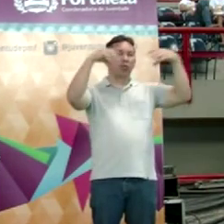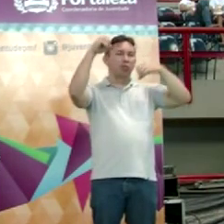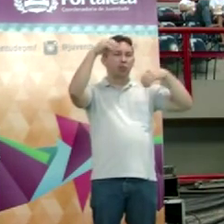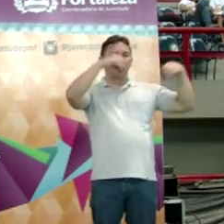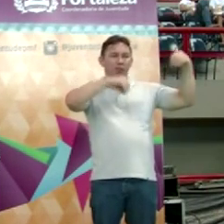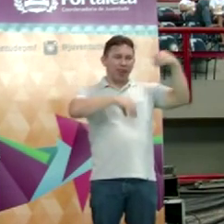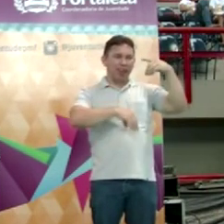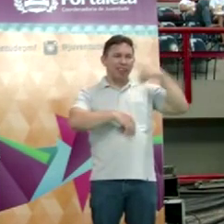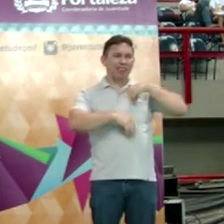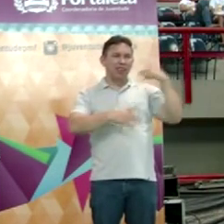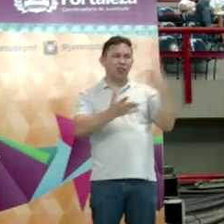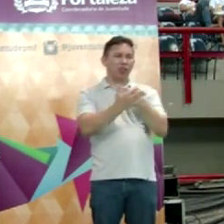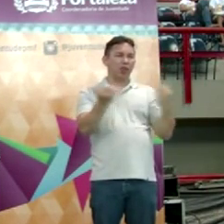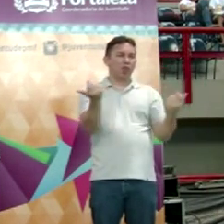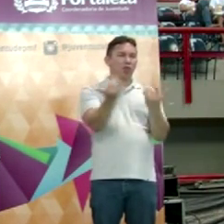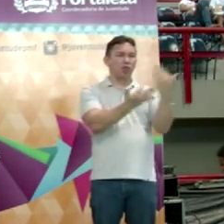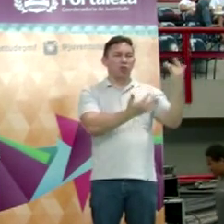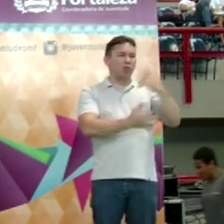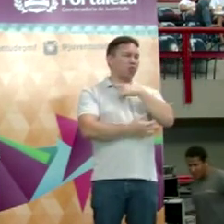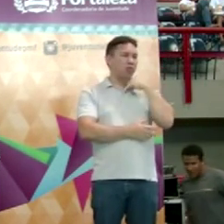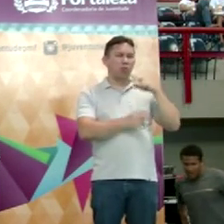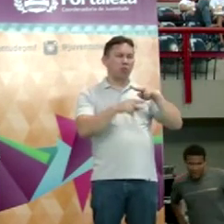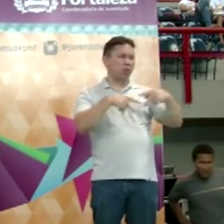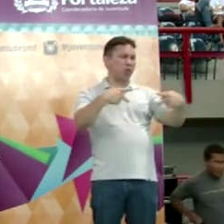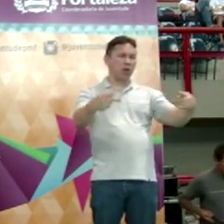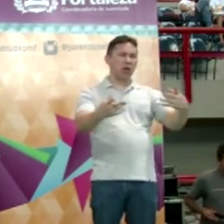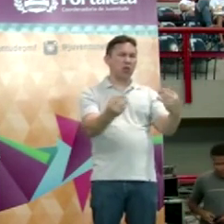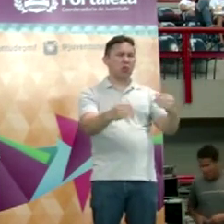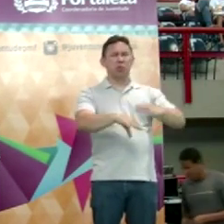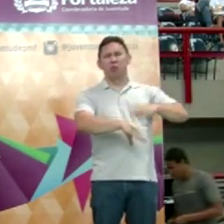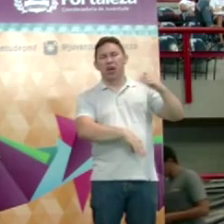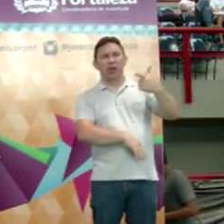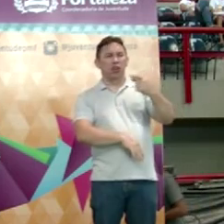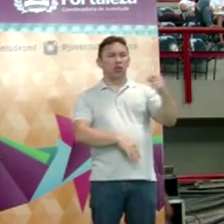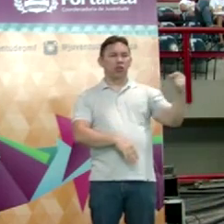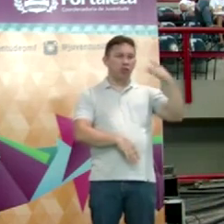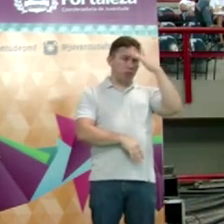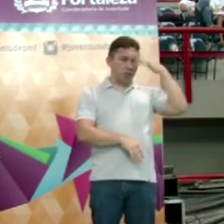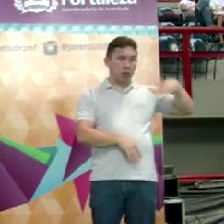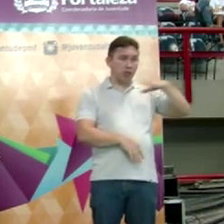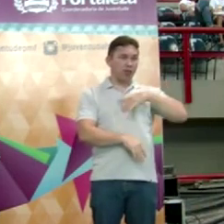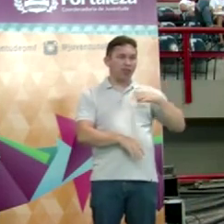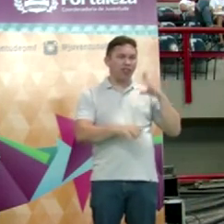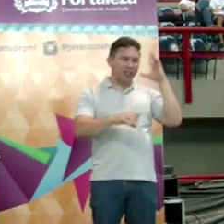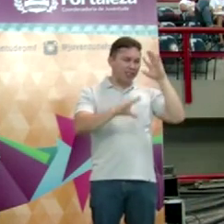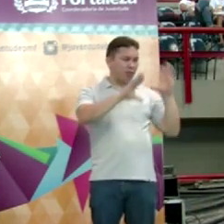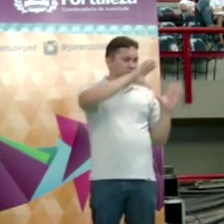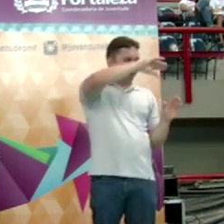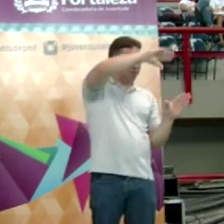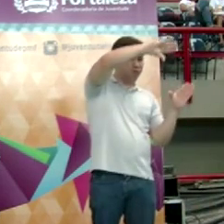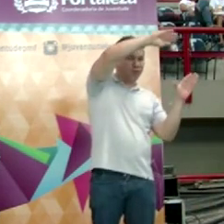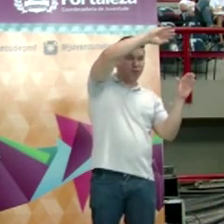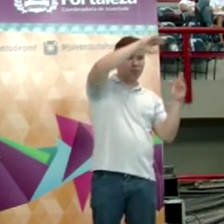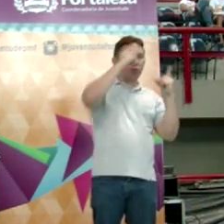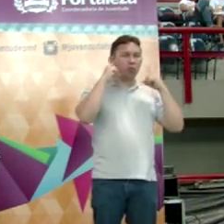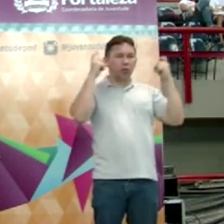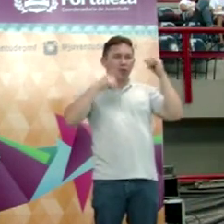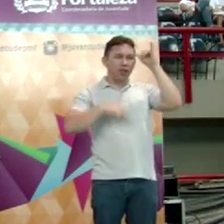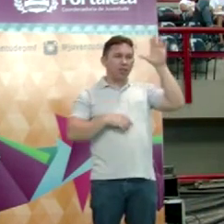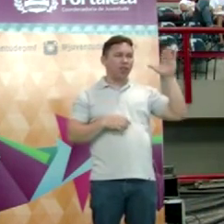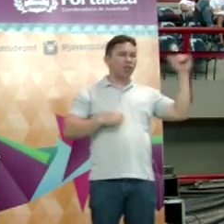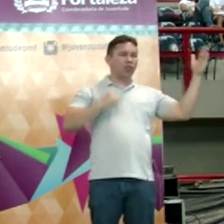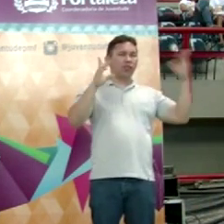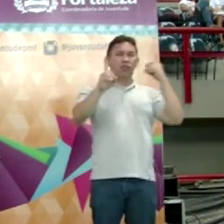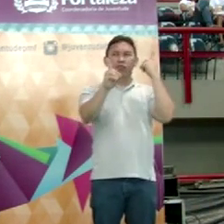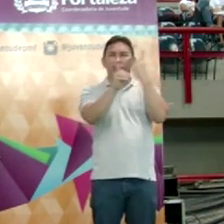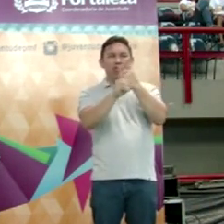Kiss? Teve um incêndio na boate, morreram mais de 200 pessoas. Aquelas espumas acústicas que a gente encontra